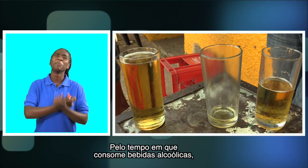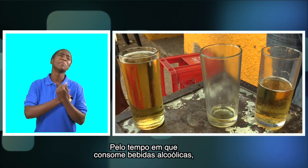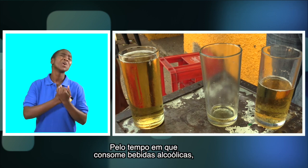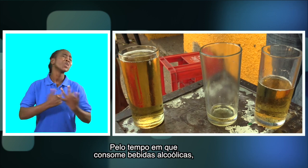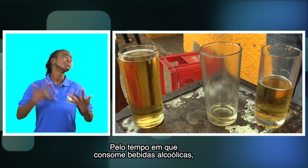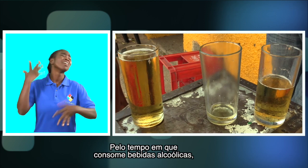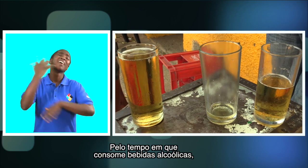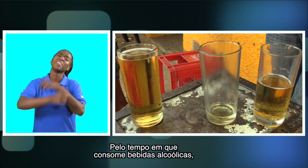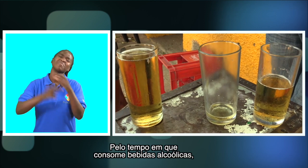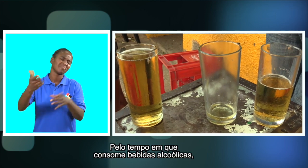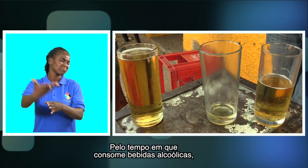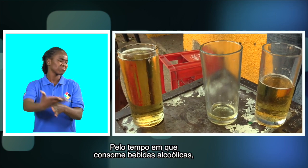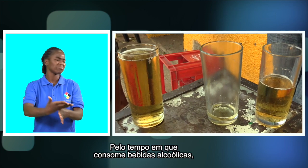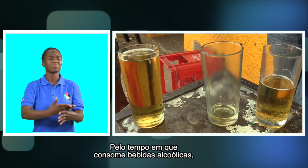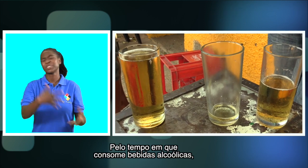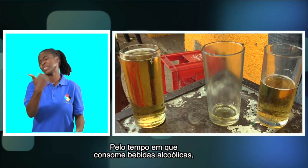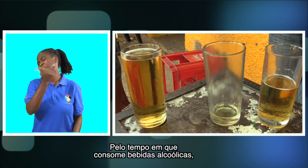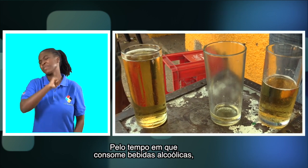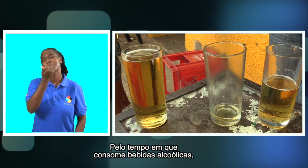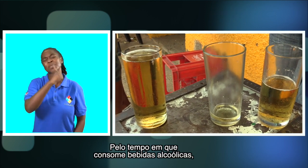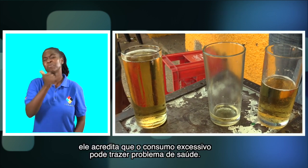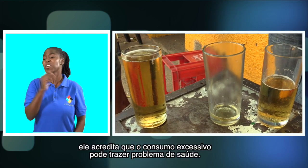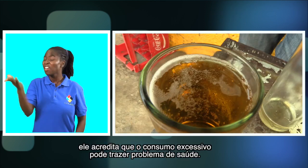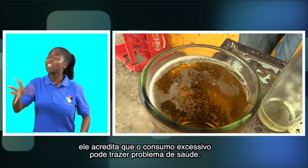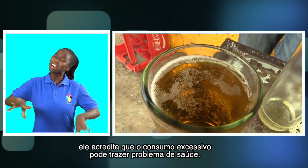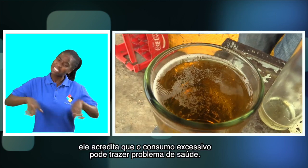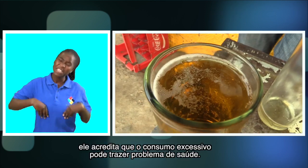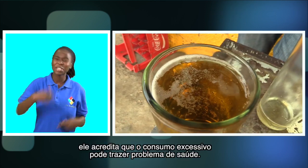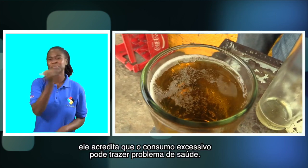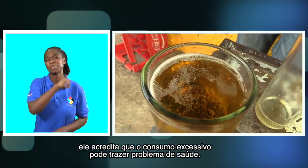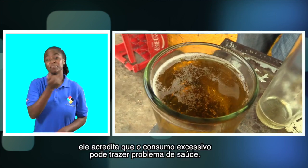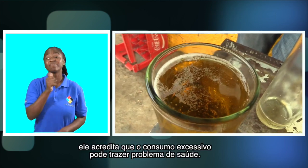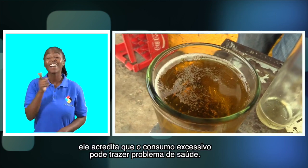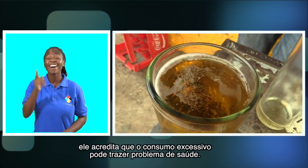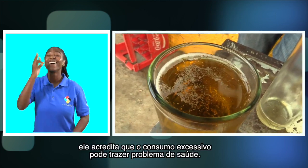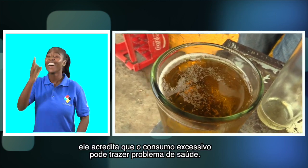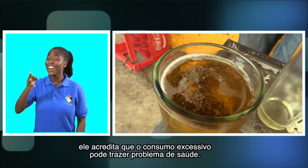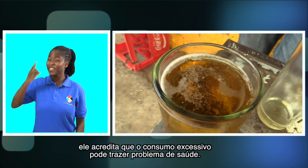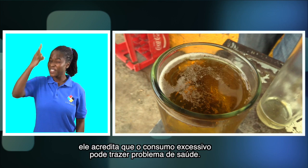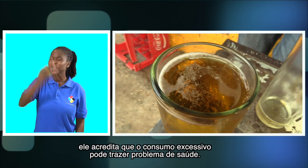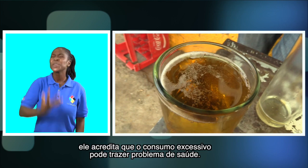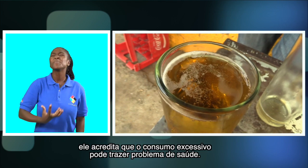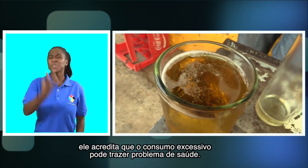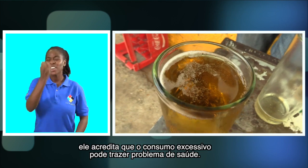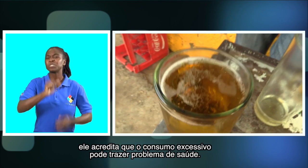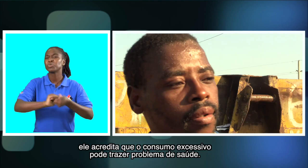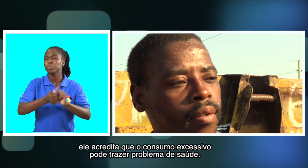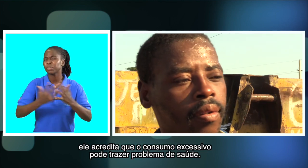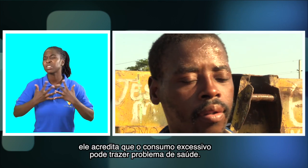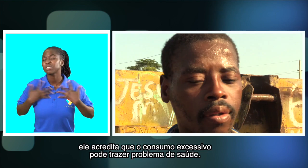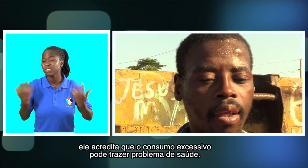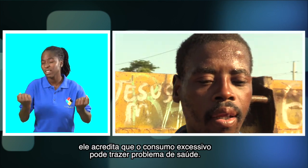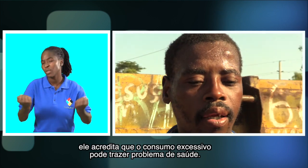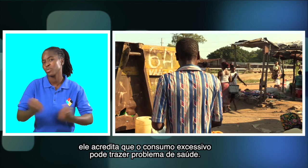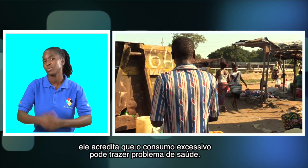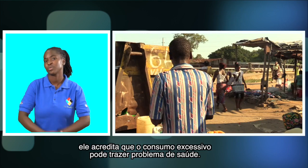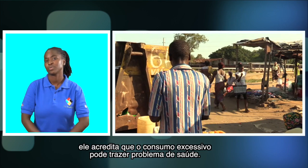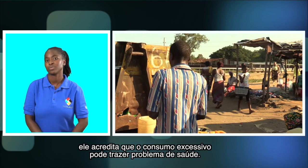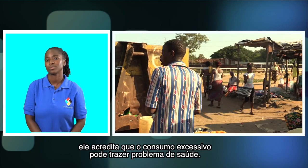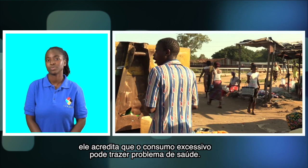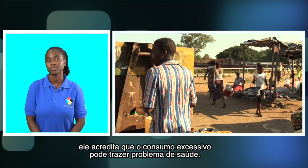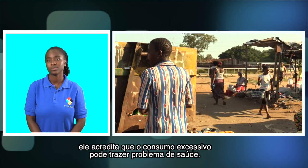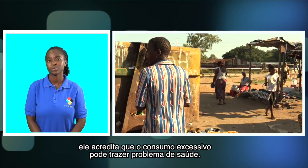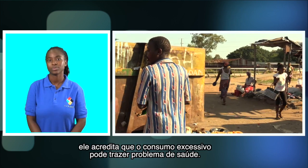Pelo tempo em que consome bebidas alcoólicas, ele não acredita que o consumo excessivo pode trazer-lhe problemas de